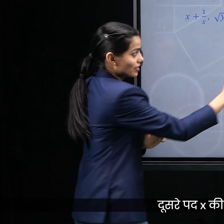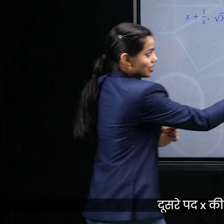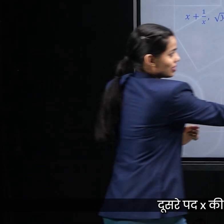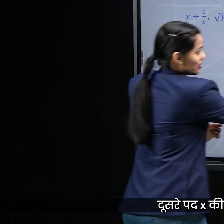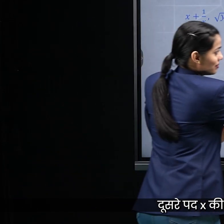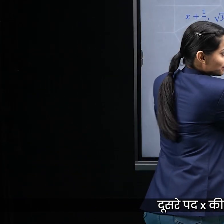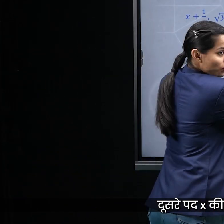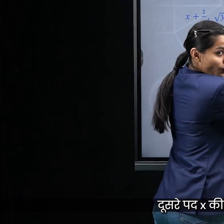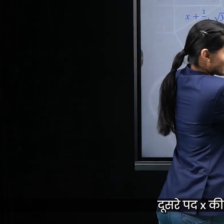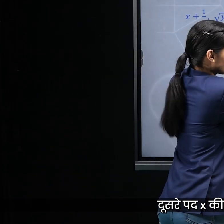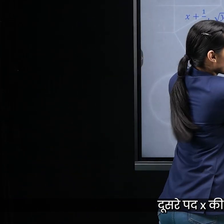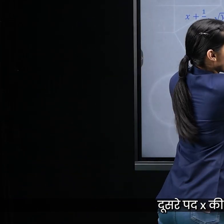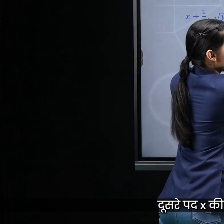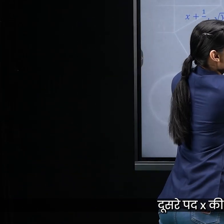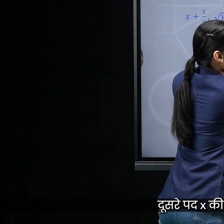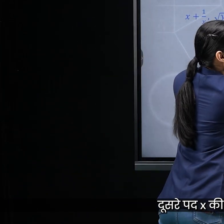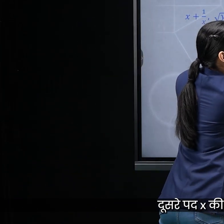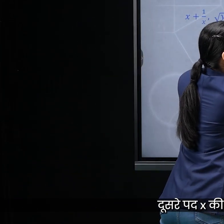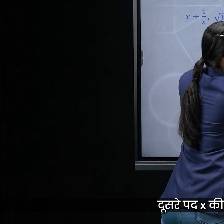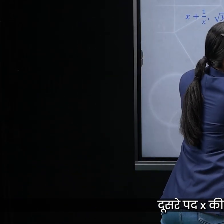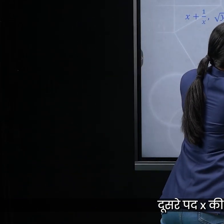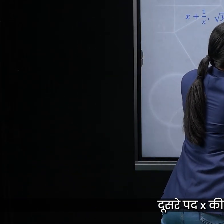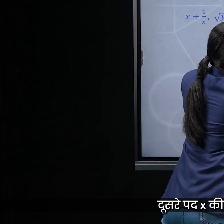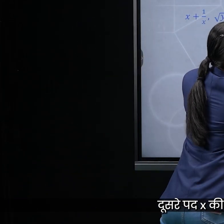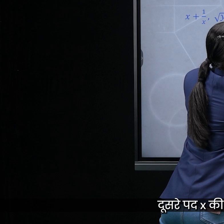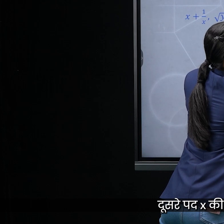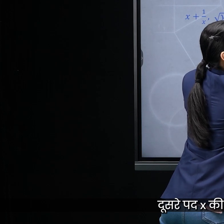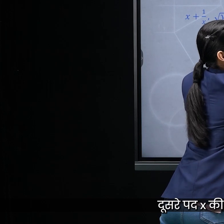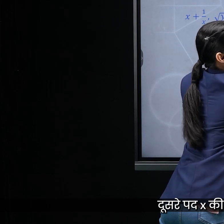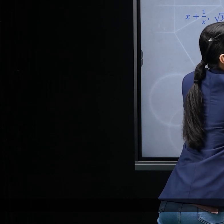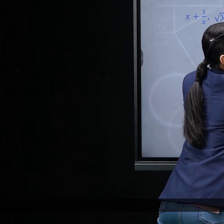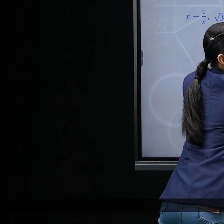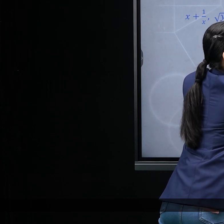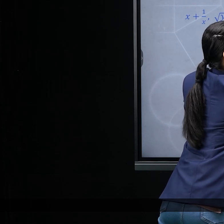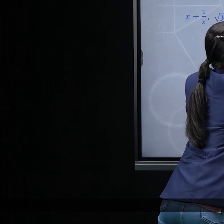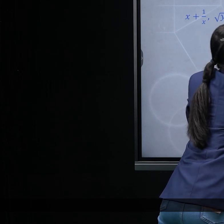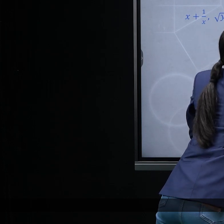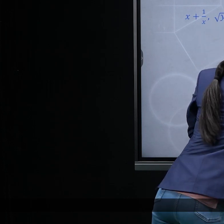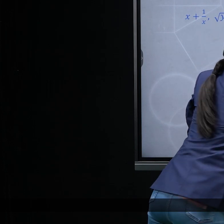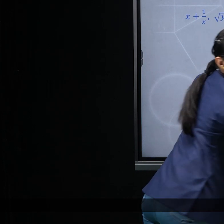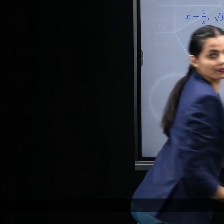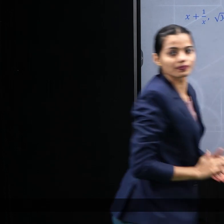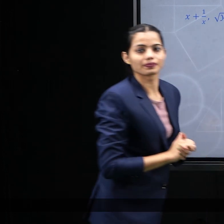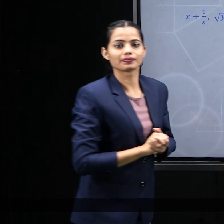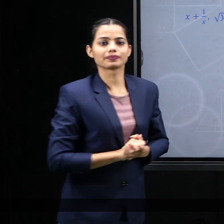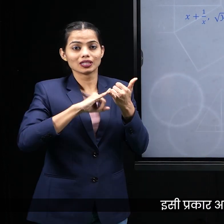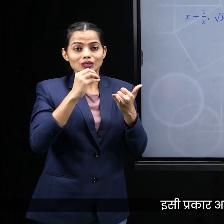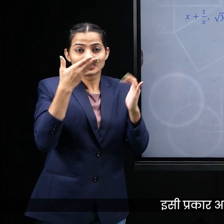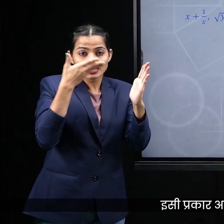की घात -1 है जो एक पूर्ण संख्या नहीं है, तो यह बहुपद नहीं है। इसी